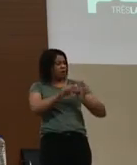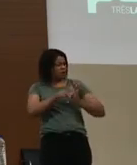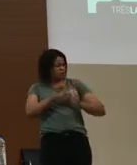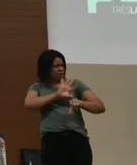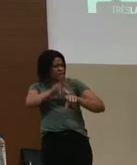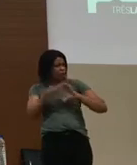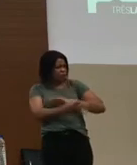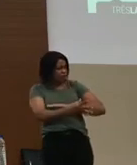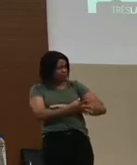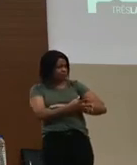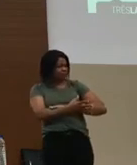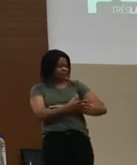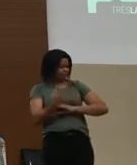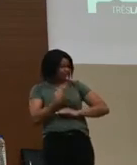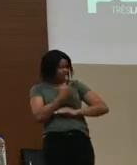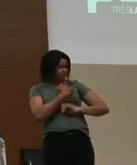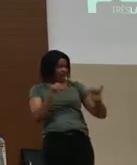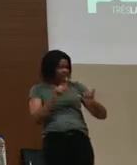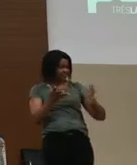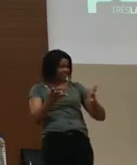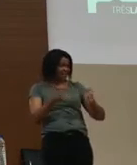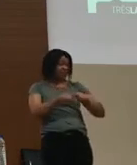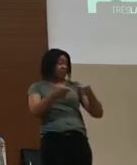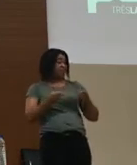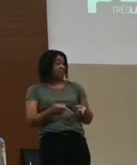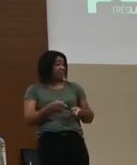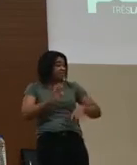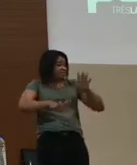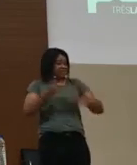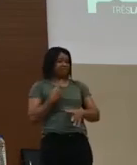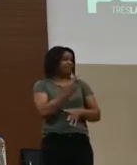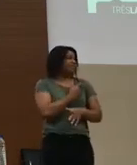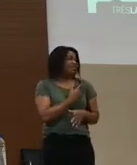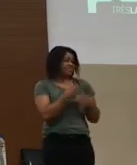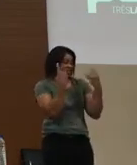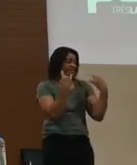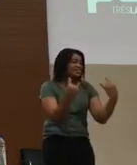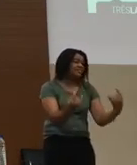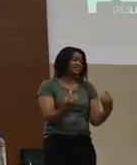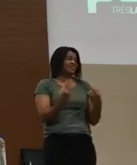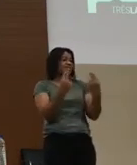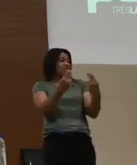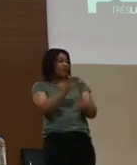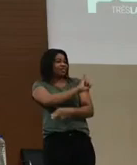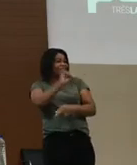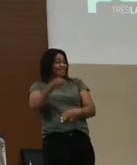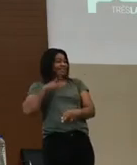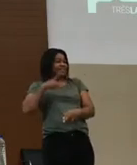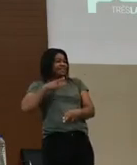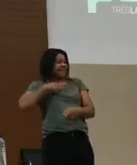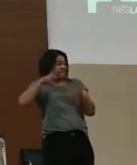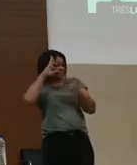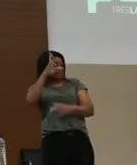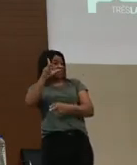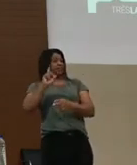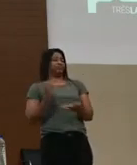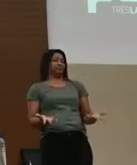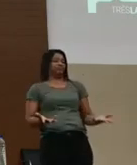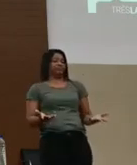Nos coloca diante das mesmas tentações que eles são colocados. Eu não estou defendendo um político que eles têm uma obrigação e nós temos que cobrar